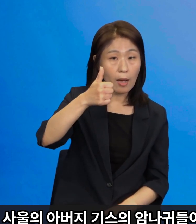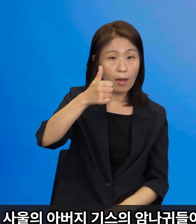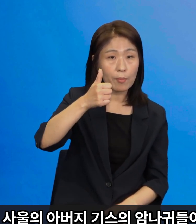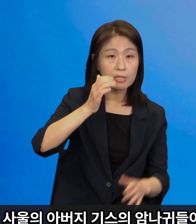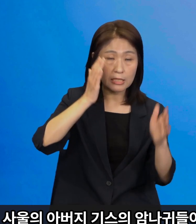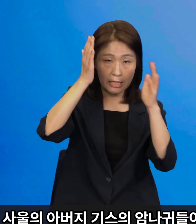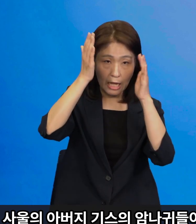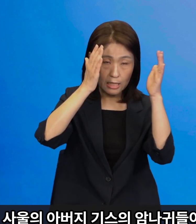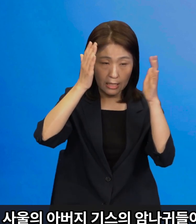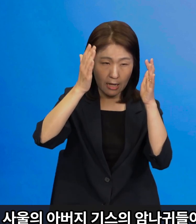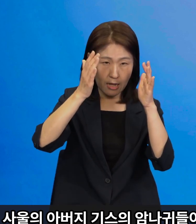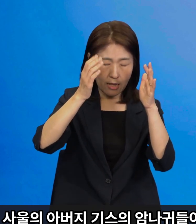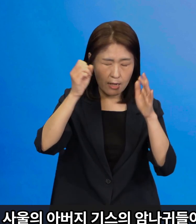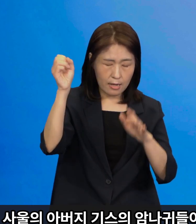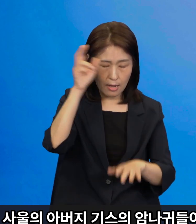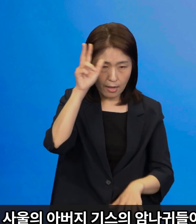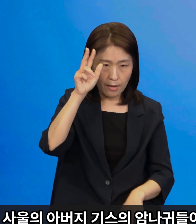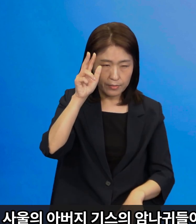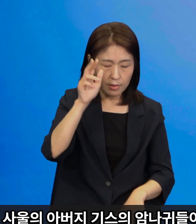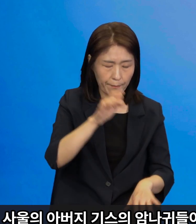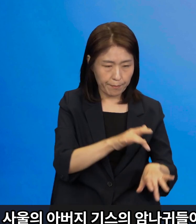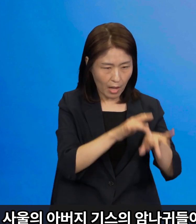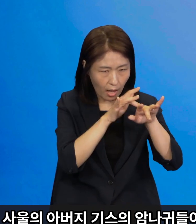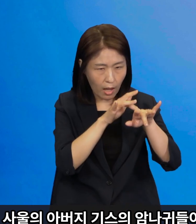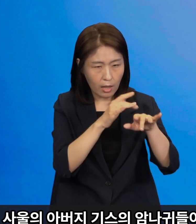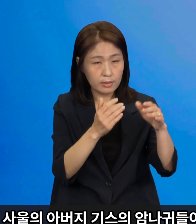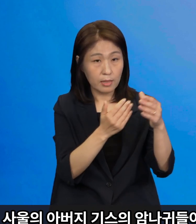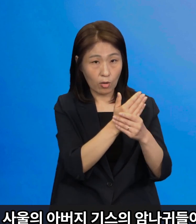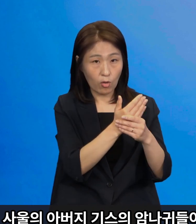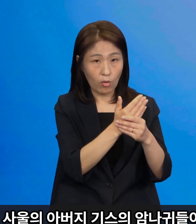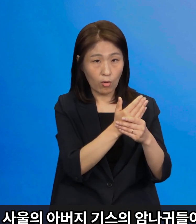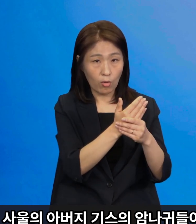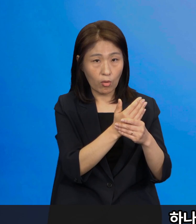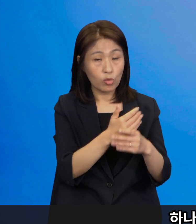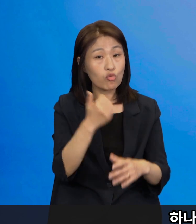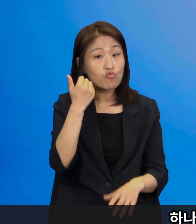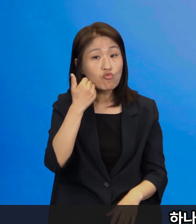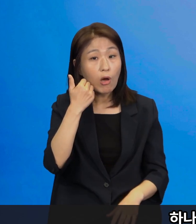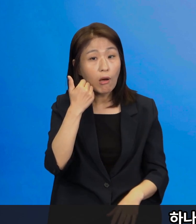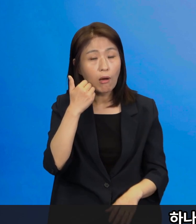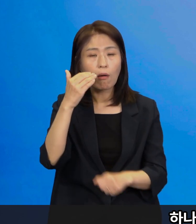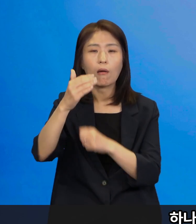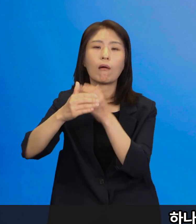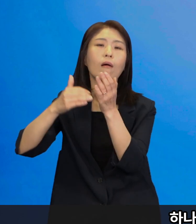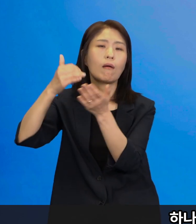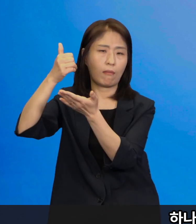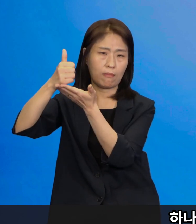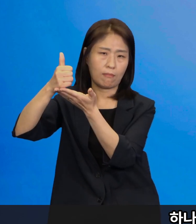암나귀들이 갑자기 사라졌은 그 사건, 누가 하신 겁니까? 하나님이 하신 거예요.